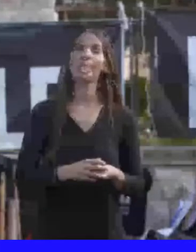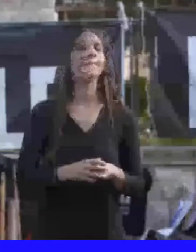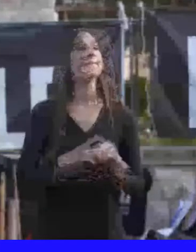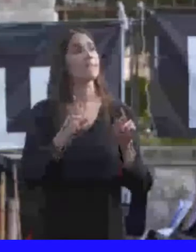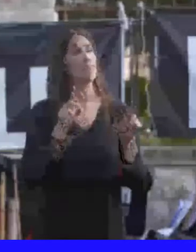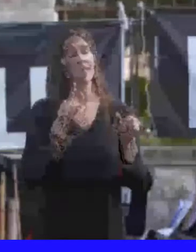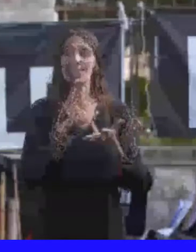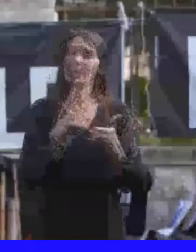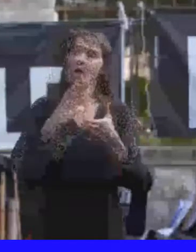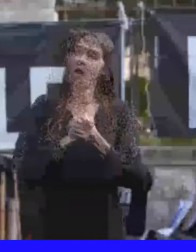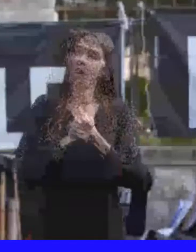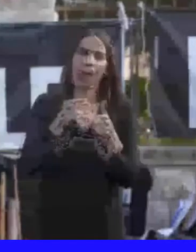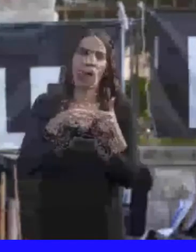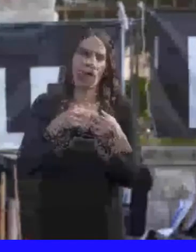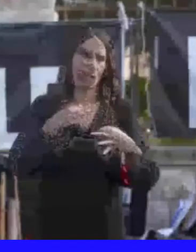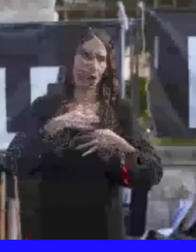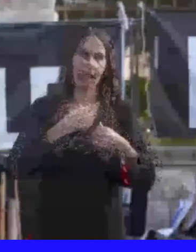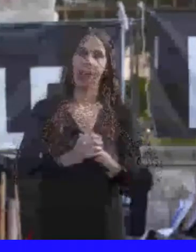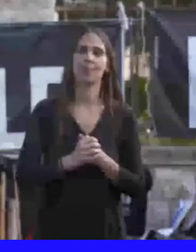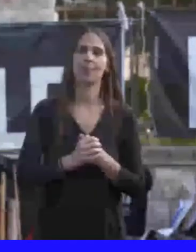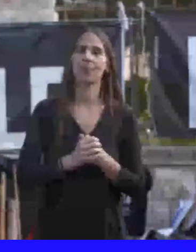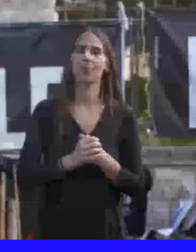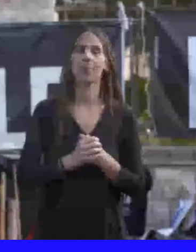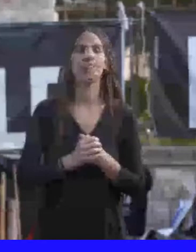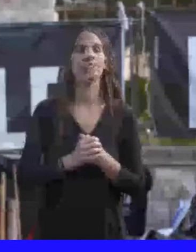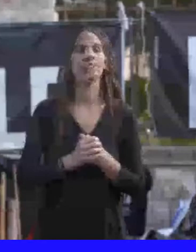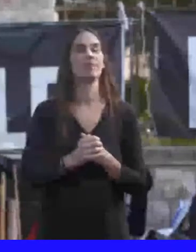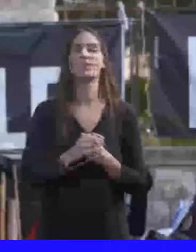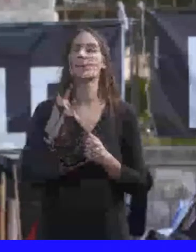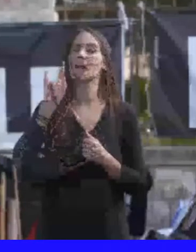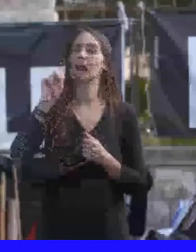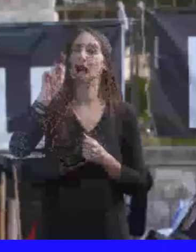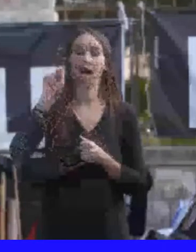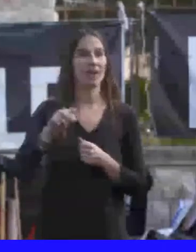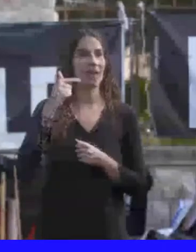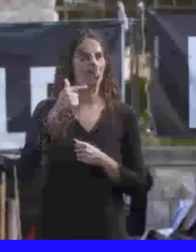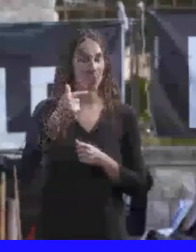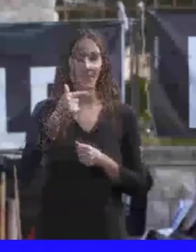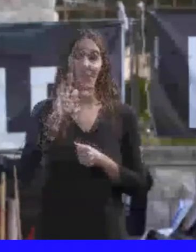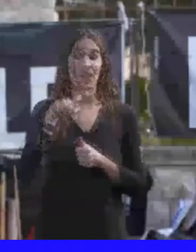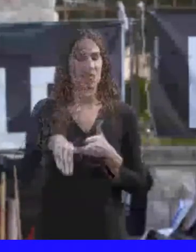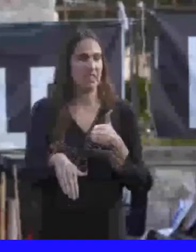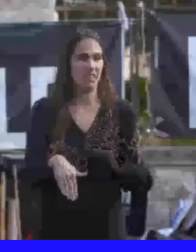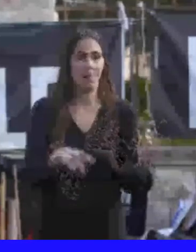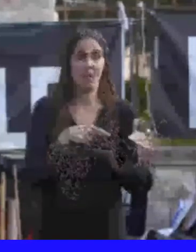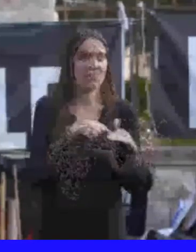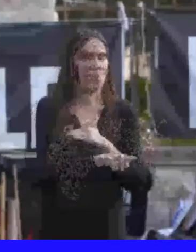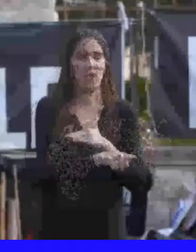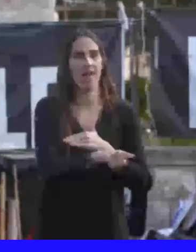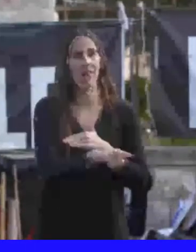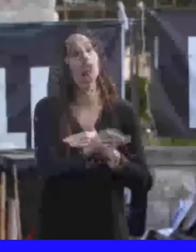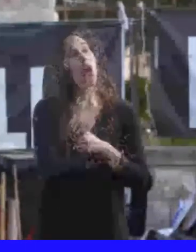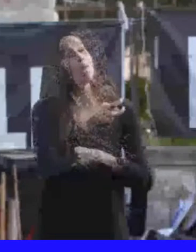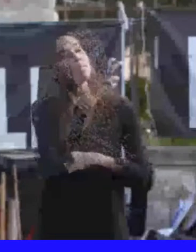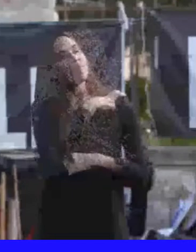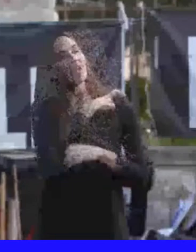נמצאים החברים הקרובים שלי. הגיע הנה חנן גילוץ, גם כן שמאלני בוגד, שהיה